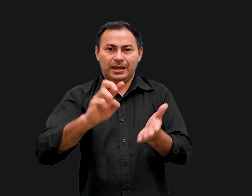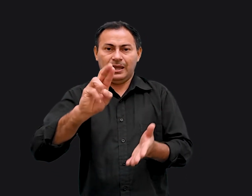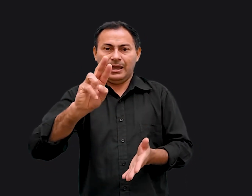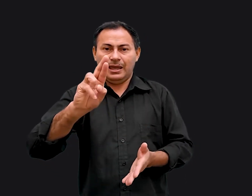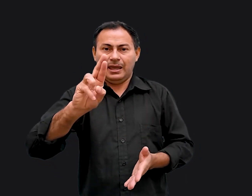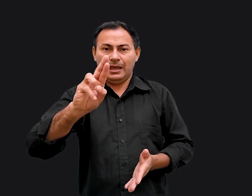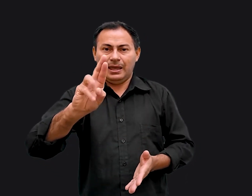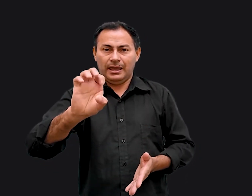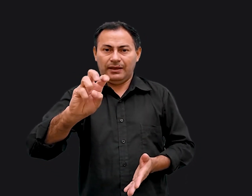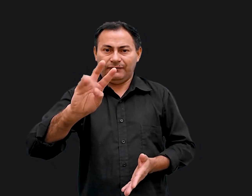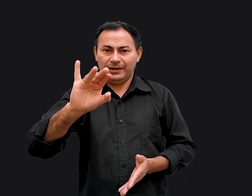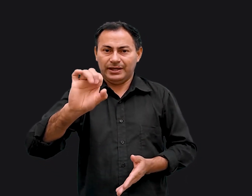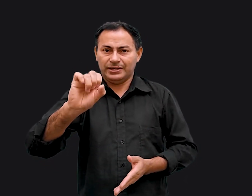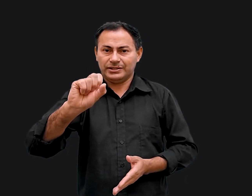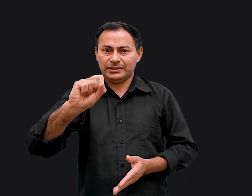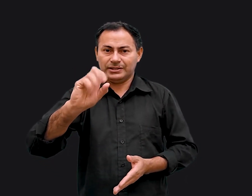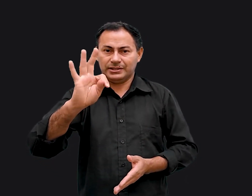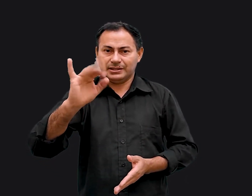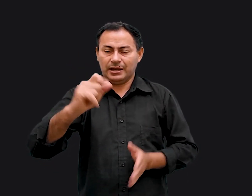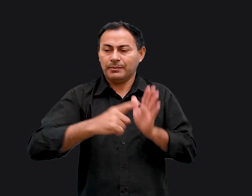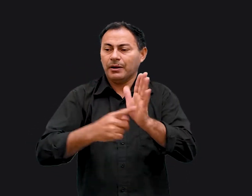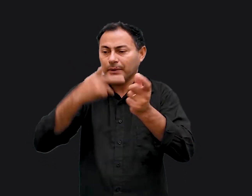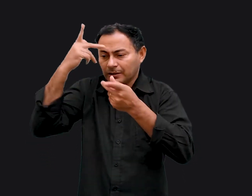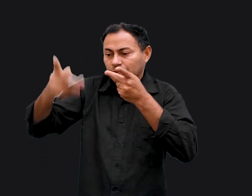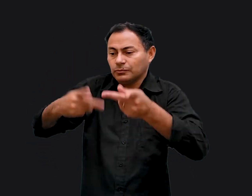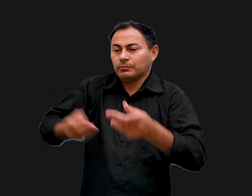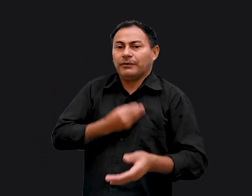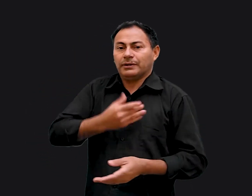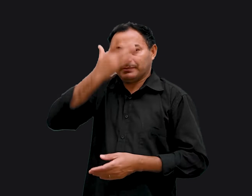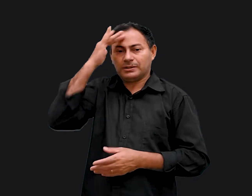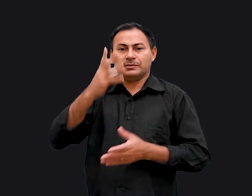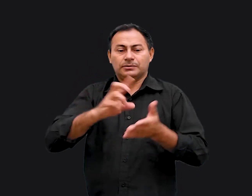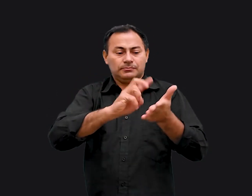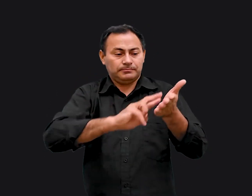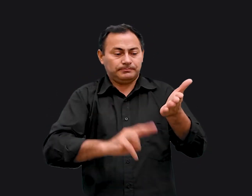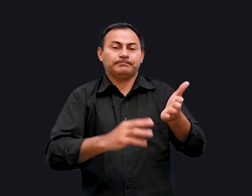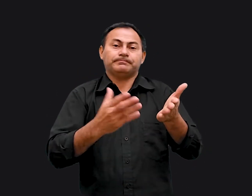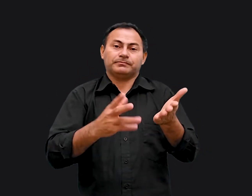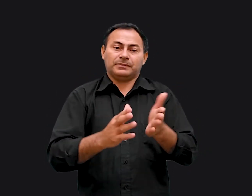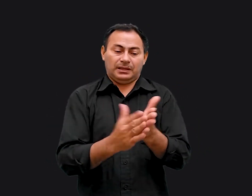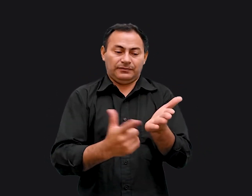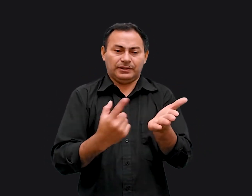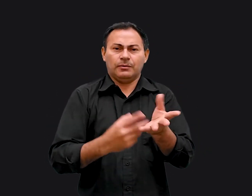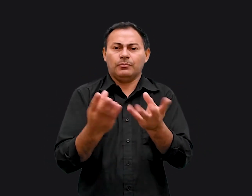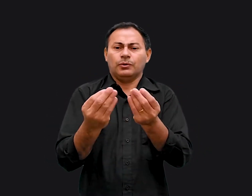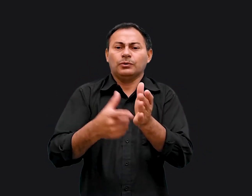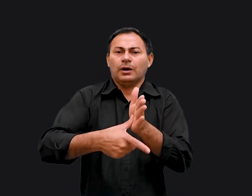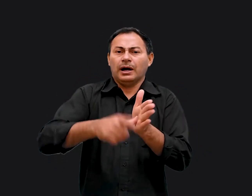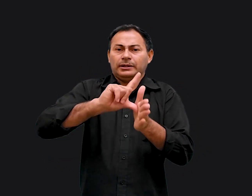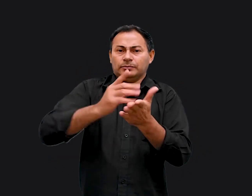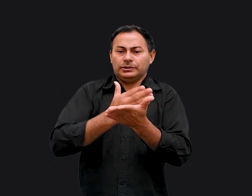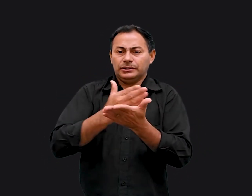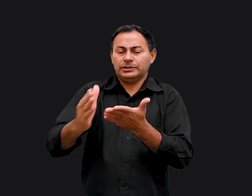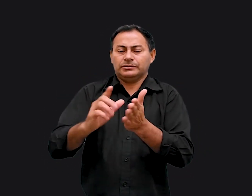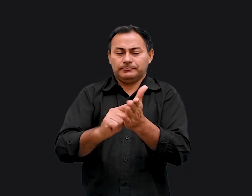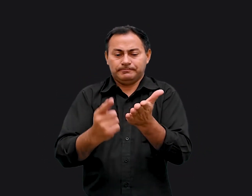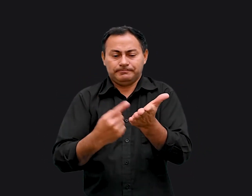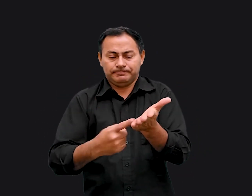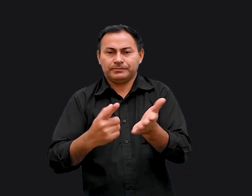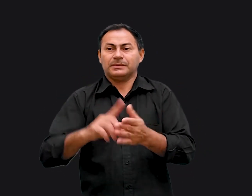para o universo das pessoas as levaria realmente a ler a revista. Bem, mas muito antes do surgimento de revistas,